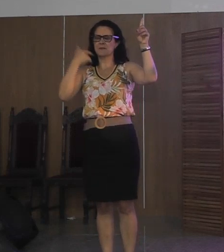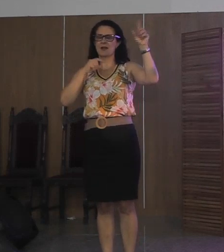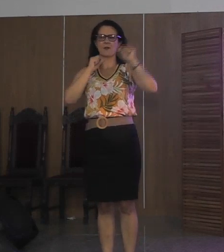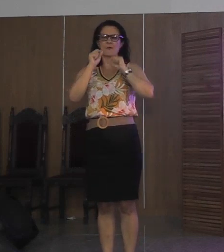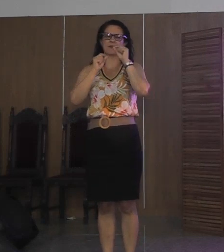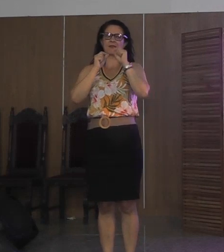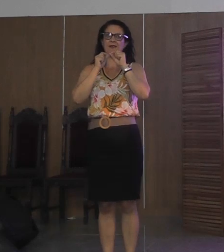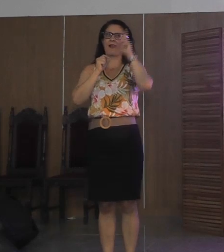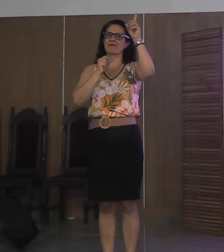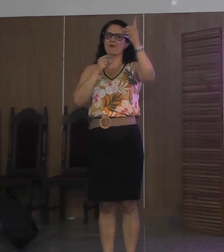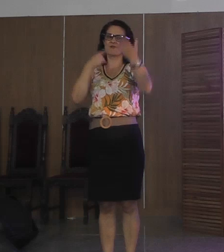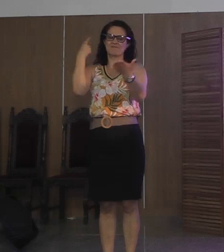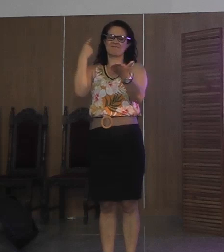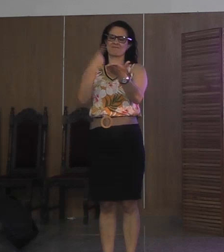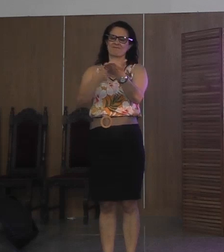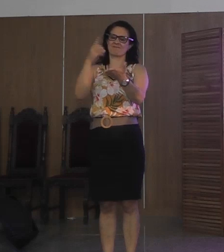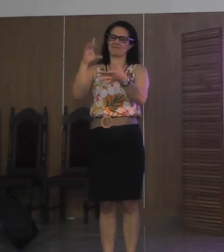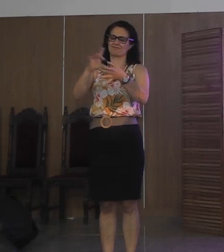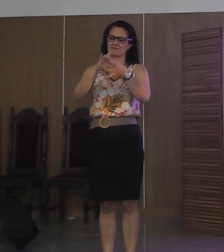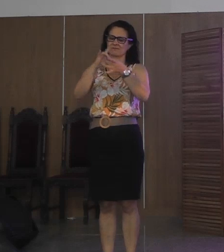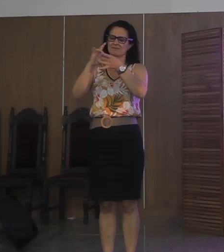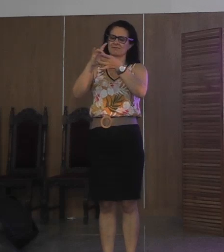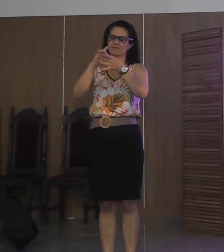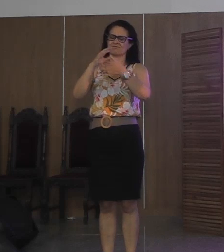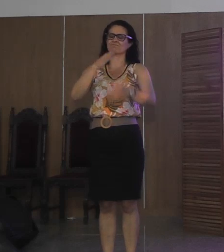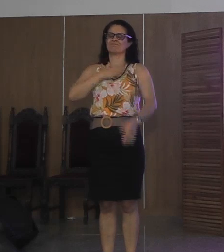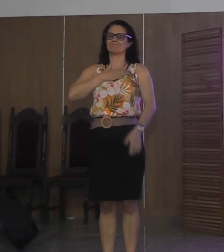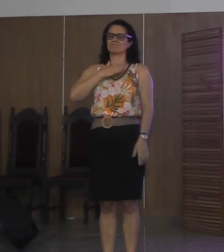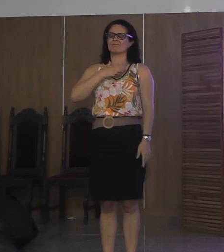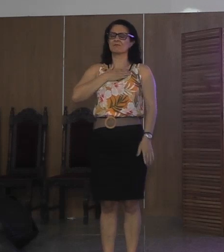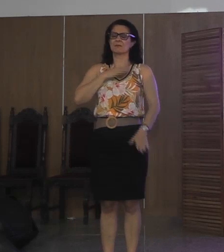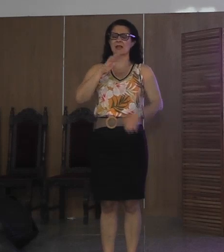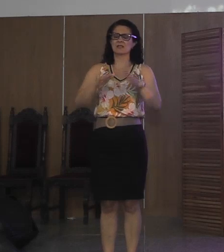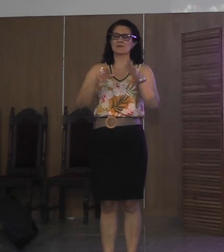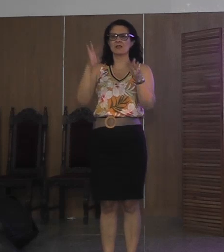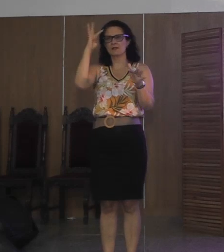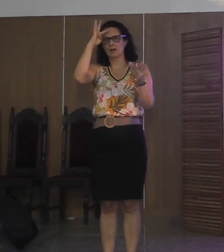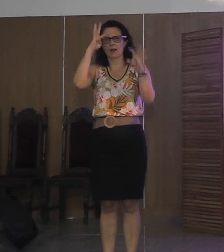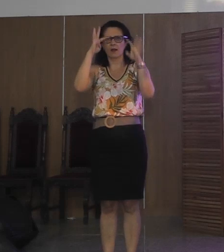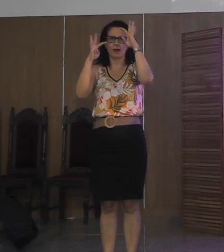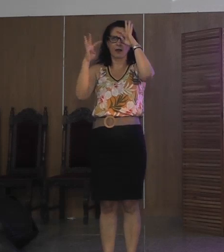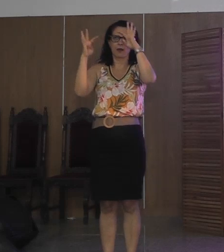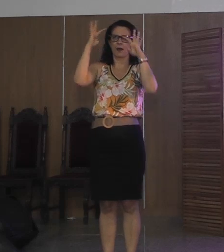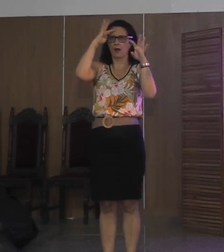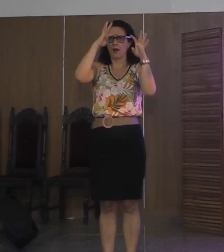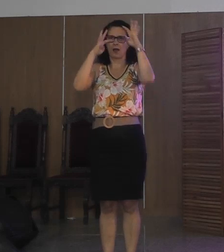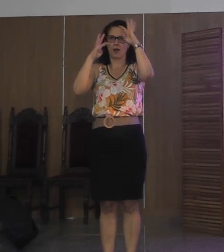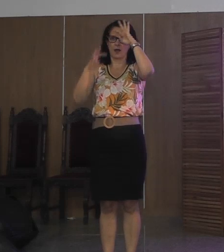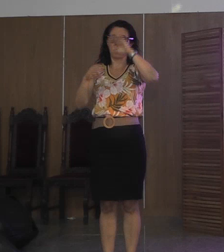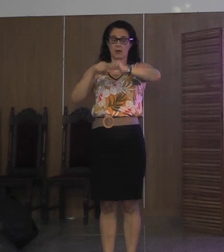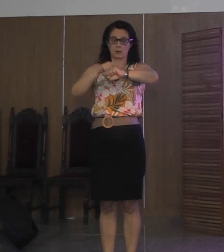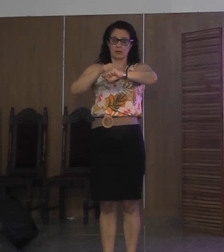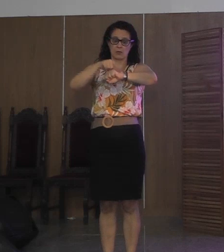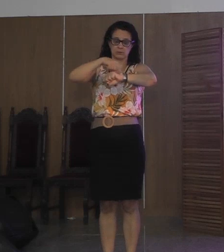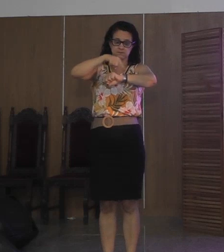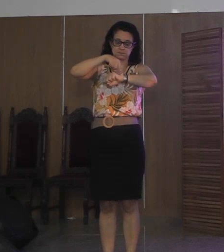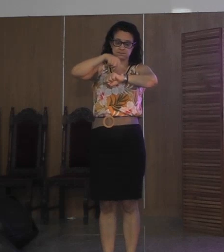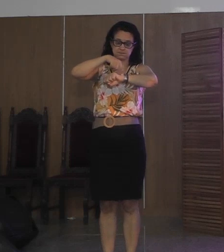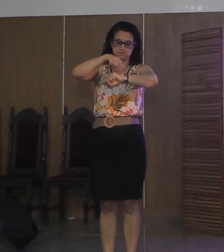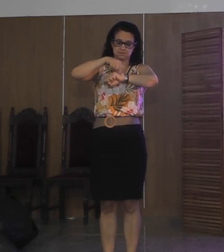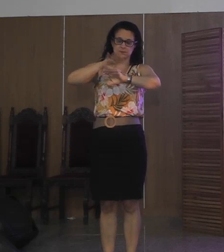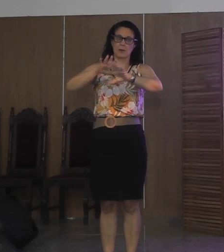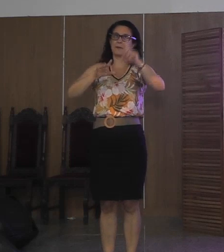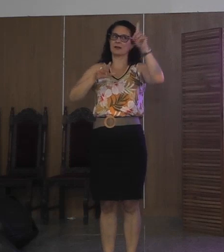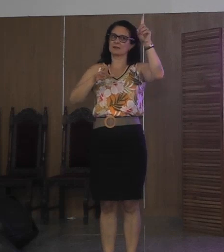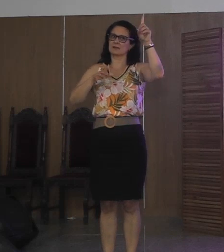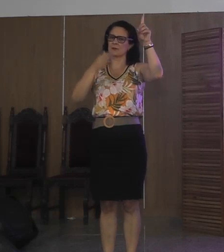fez conosco. Muitas vezes estamos desapercebidos, o tempo passa, mas o Senhor não